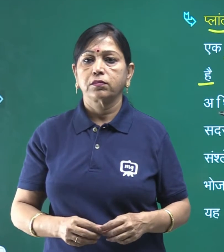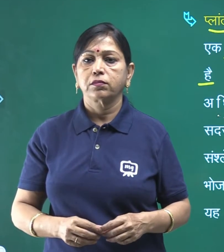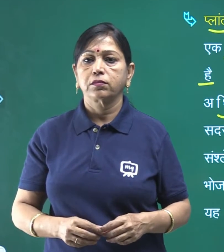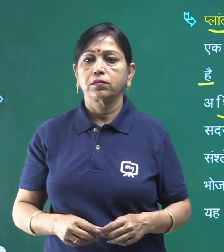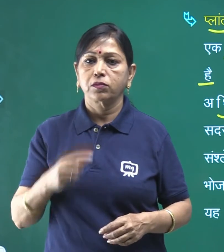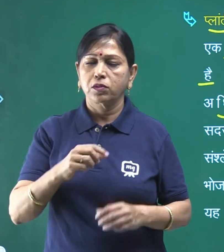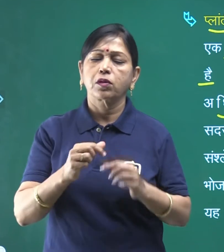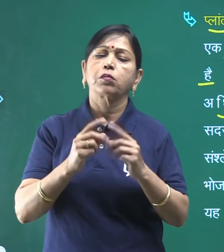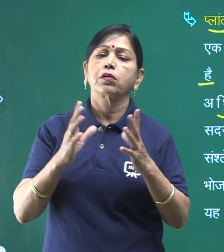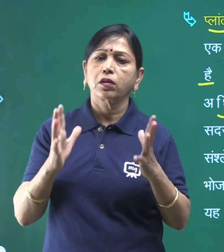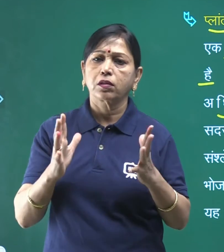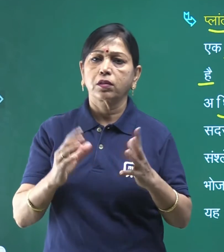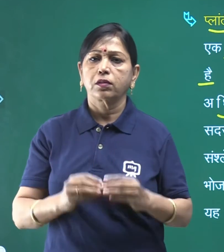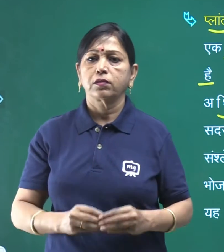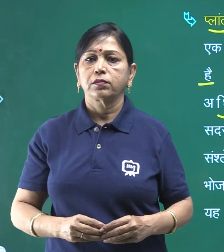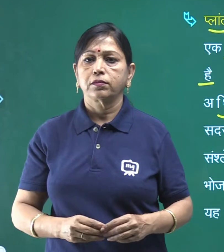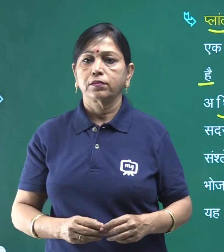जिसके अधिकांश